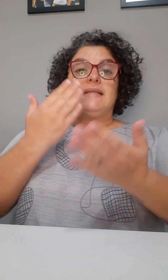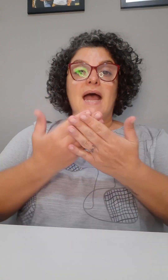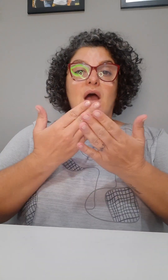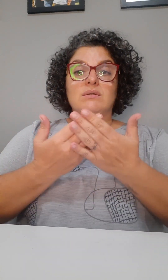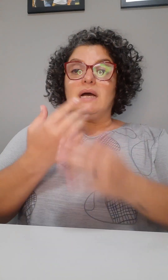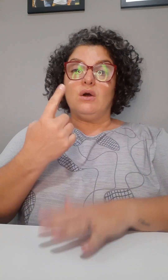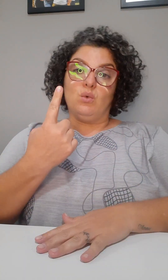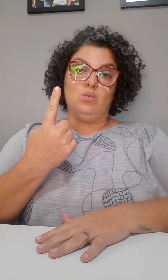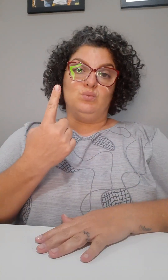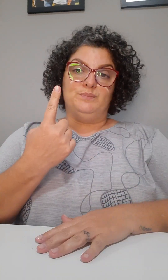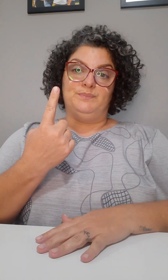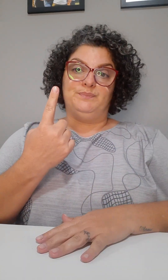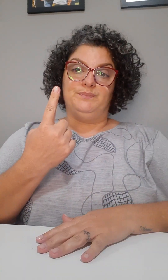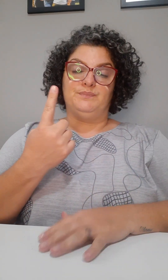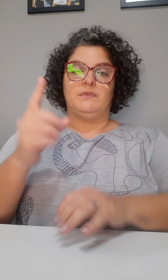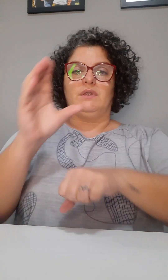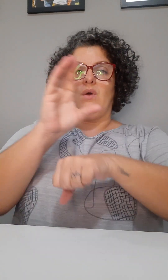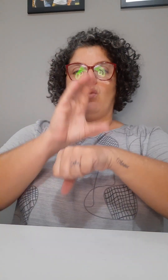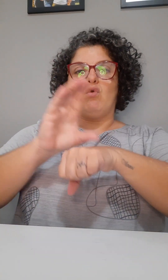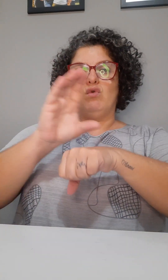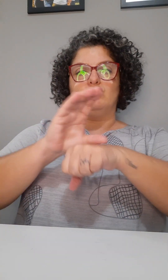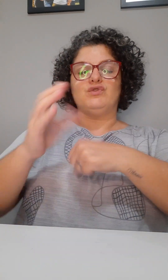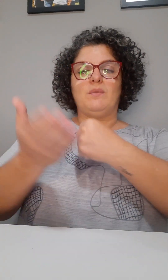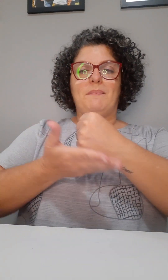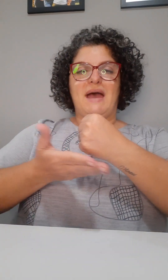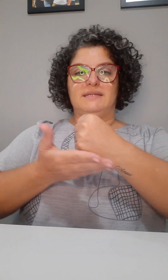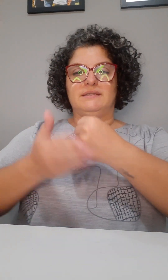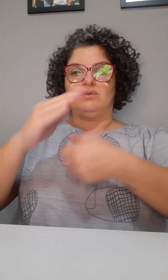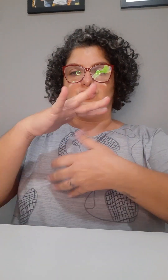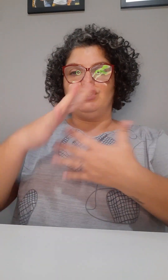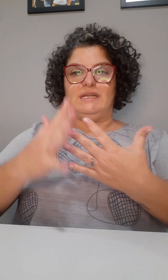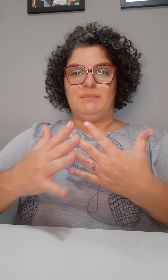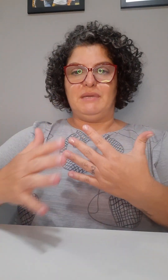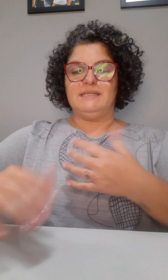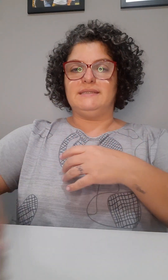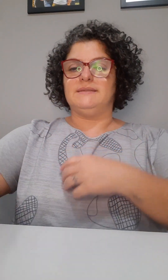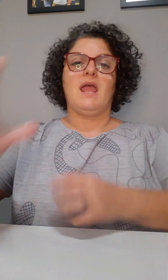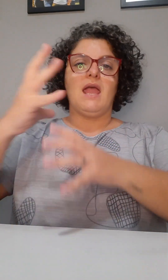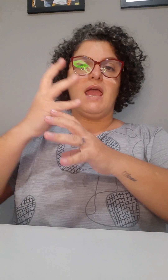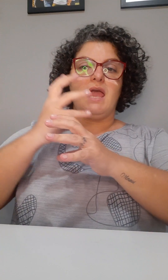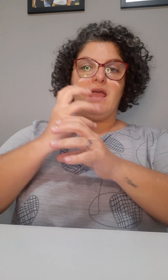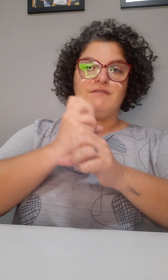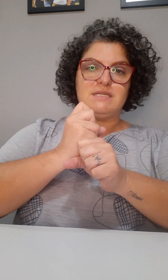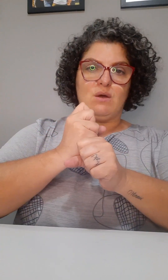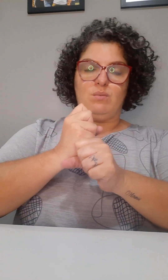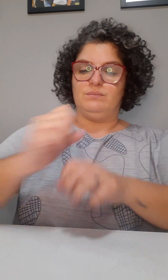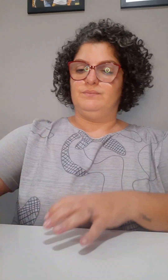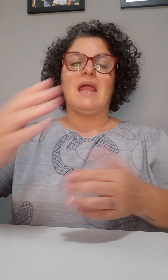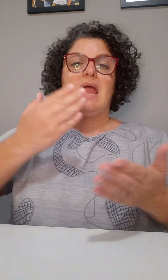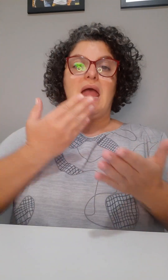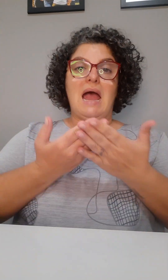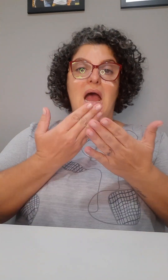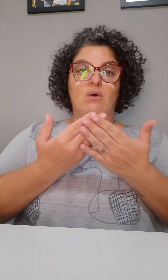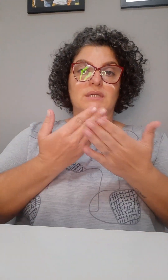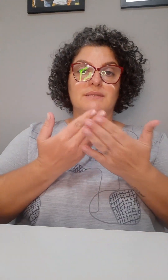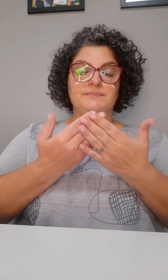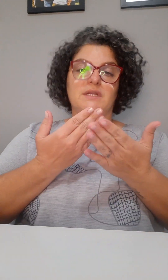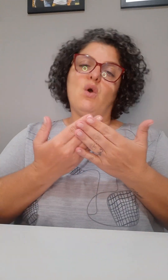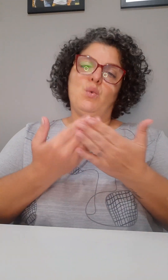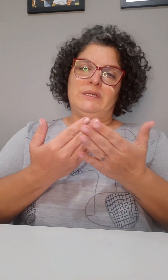da aula 1. Então, curso básico de Libras, revisão. Aula ou